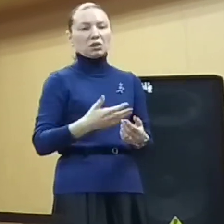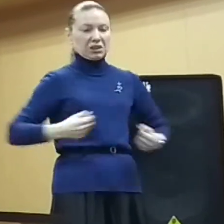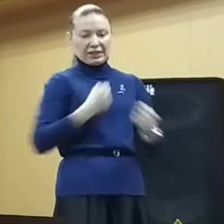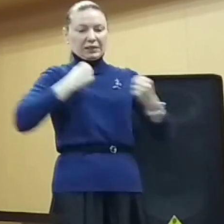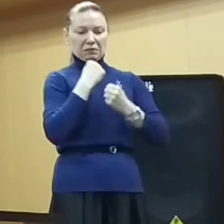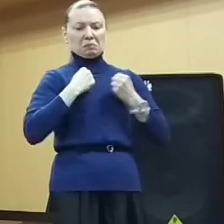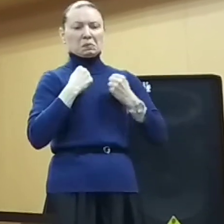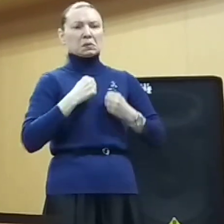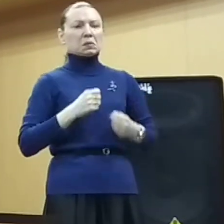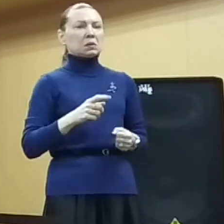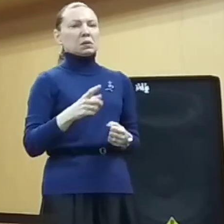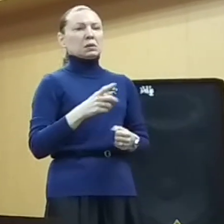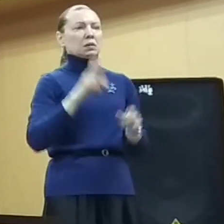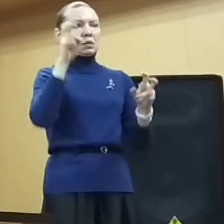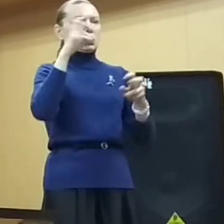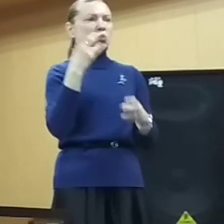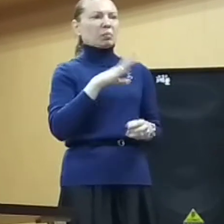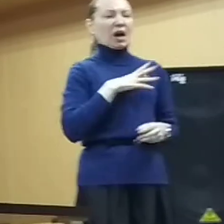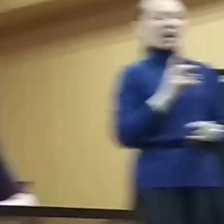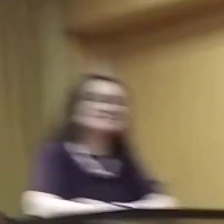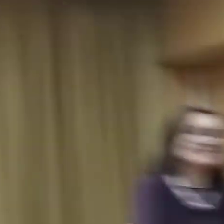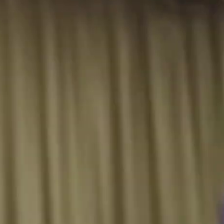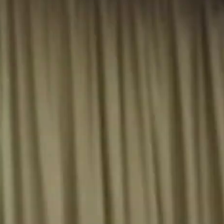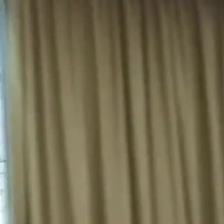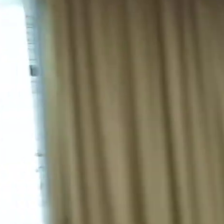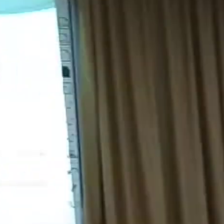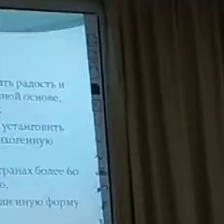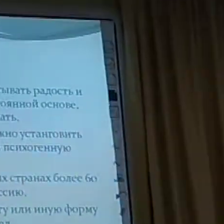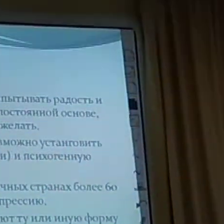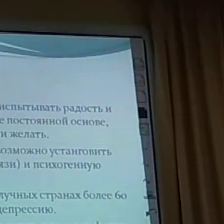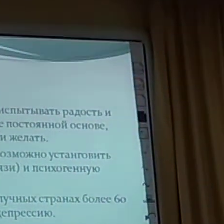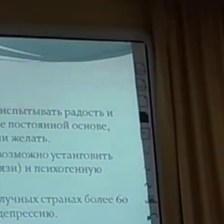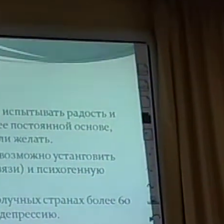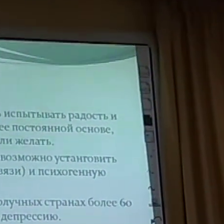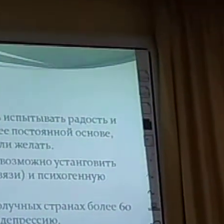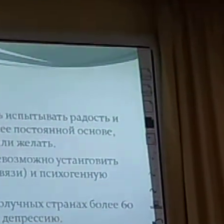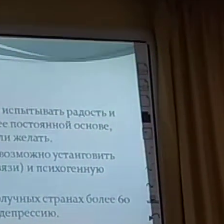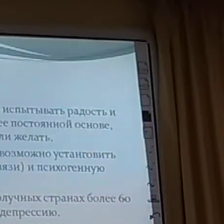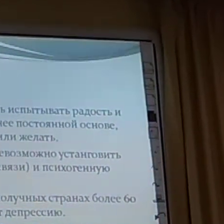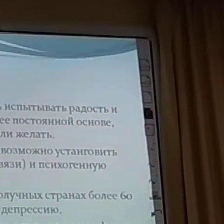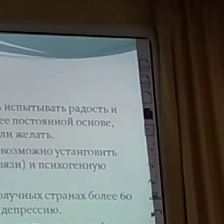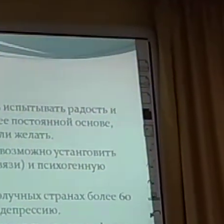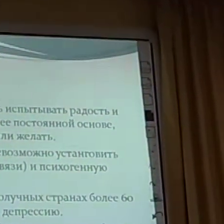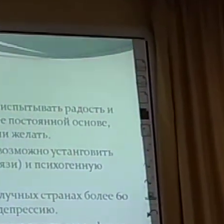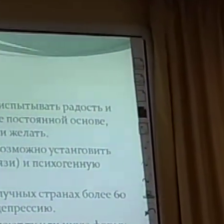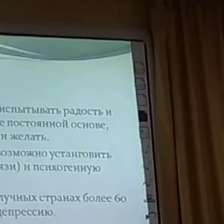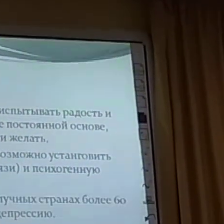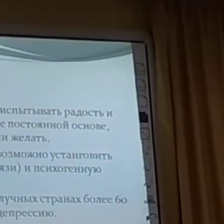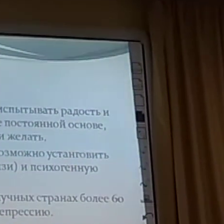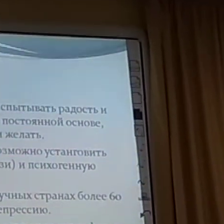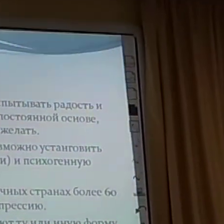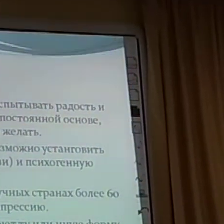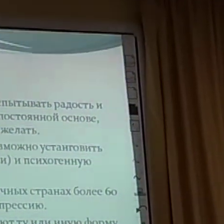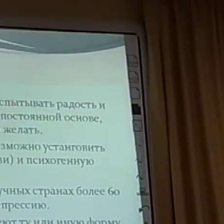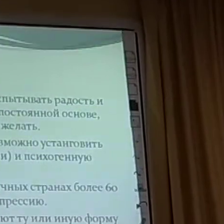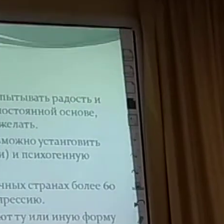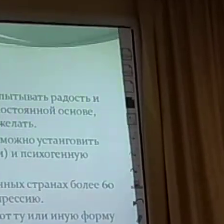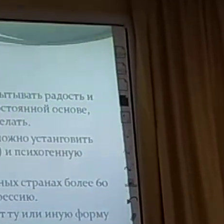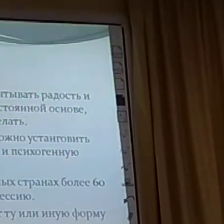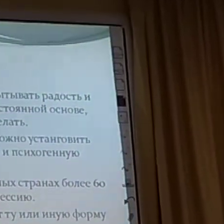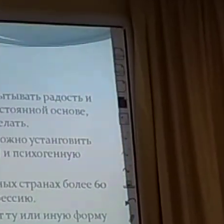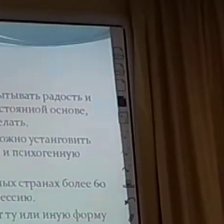соберись, не будь тряпкой, иди, работай. Да? А человек не может работать, но не понимает, как это